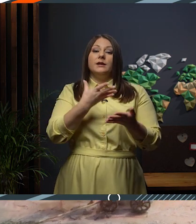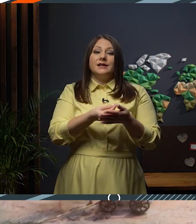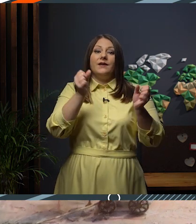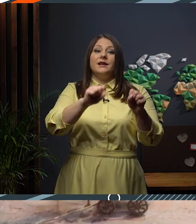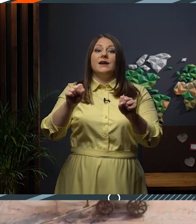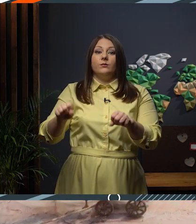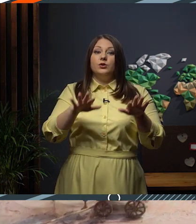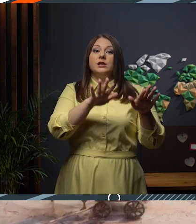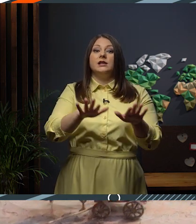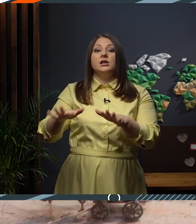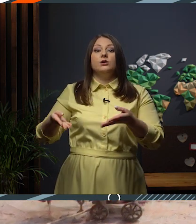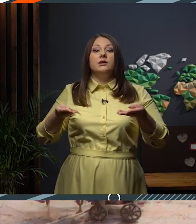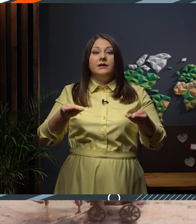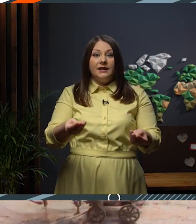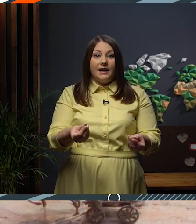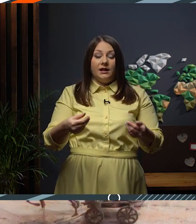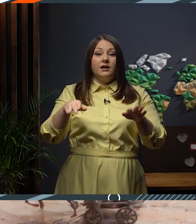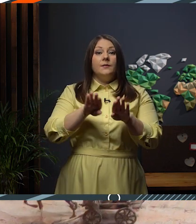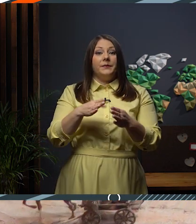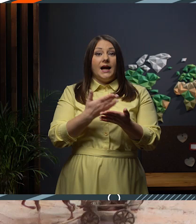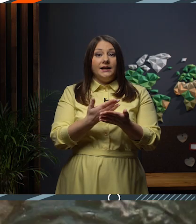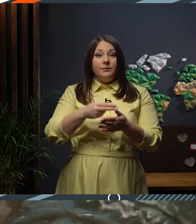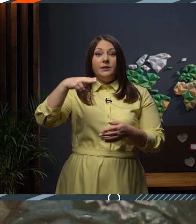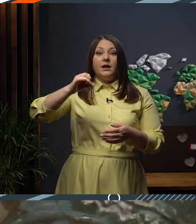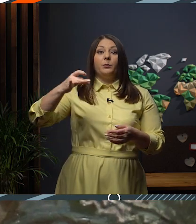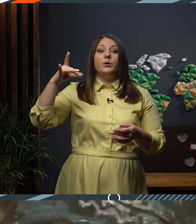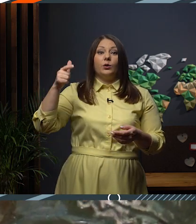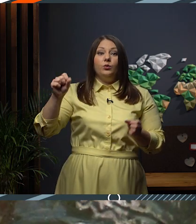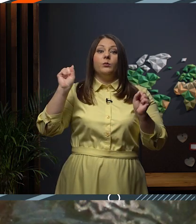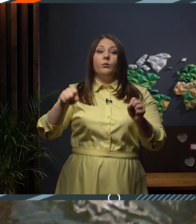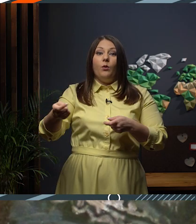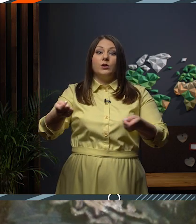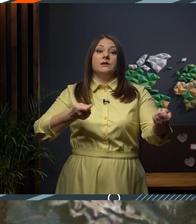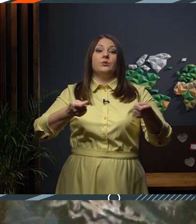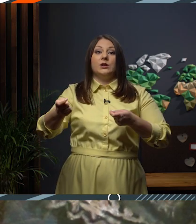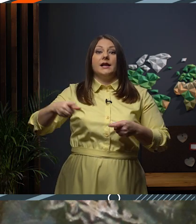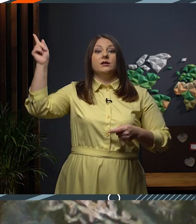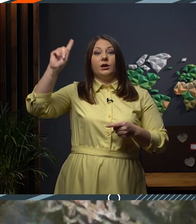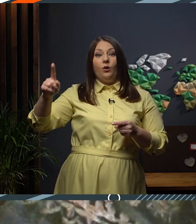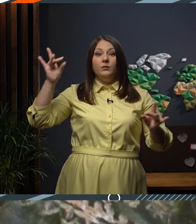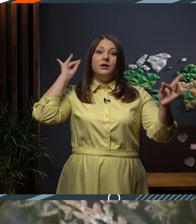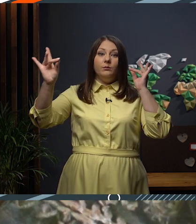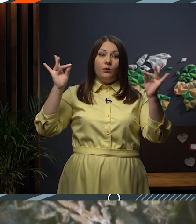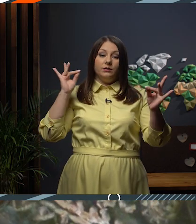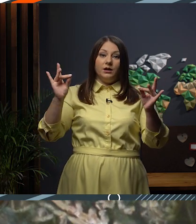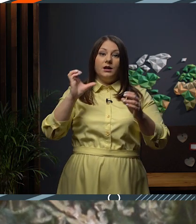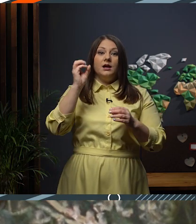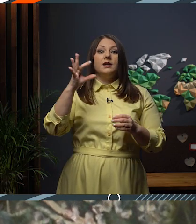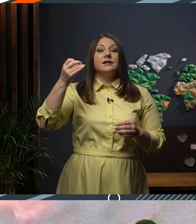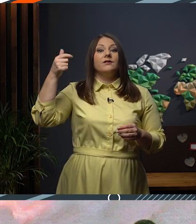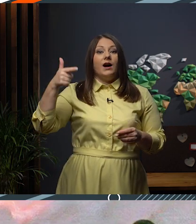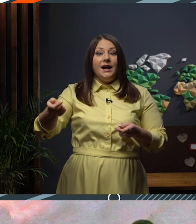бога были свои возможности и зоны влияния. Так, например, Перун мог спускать гром и